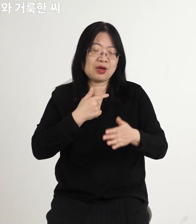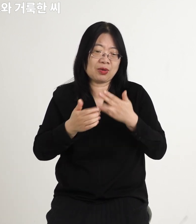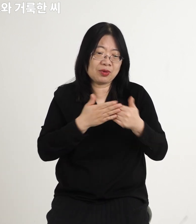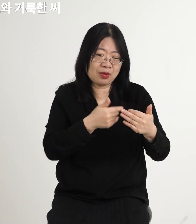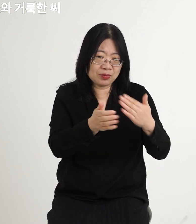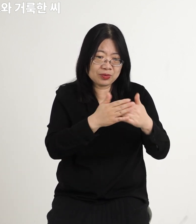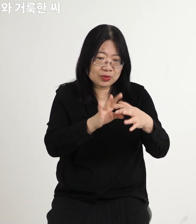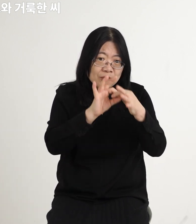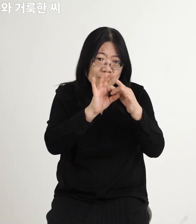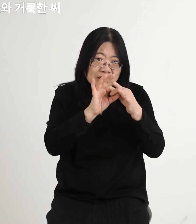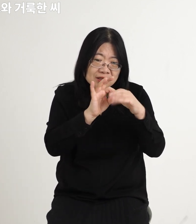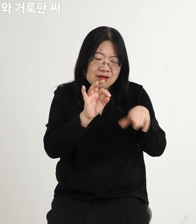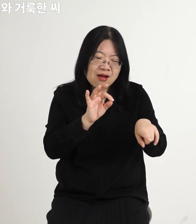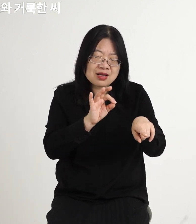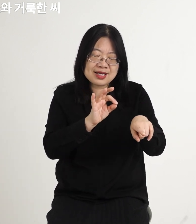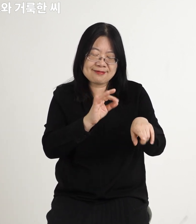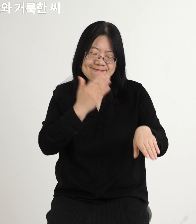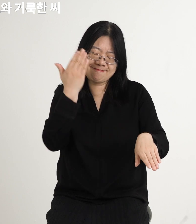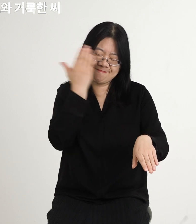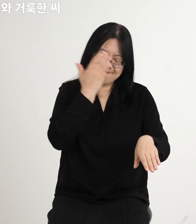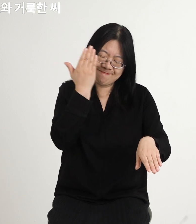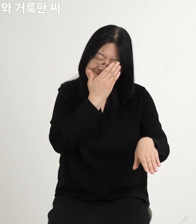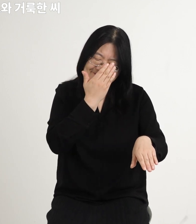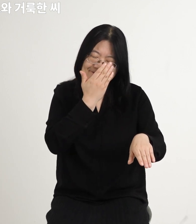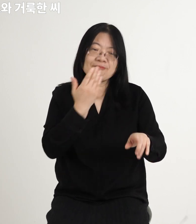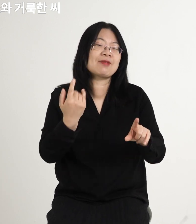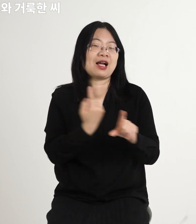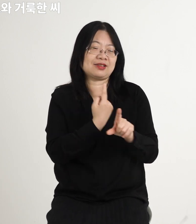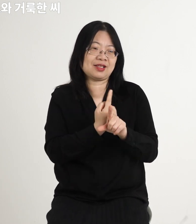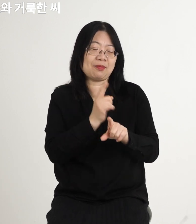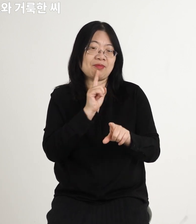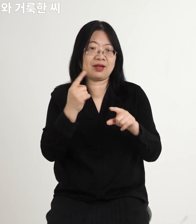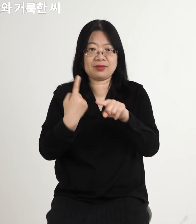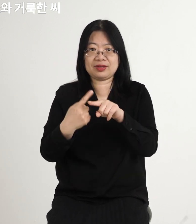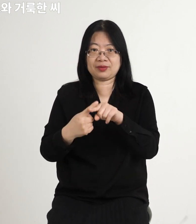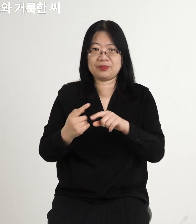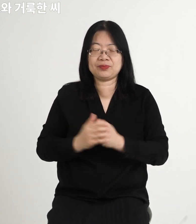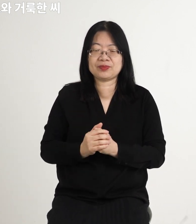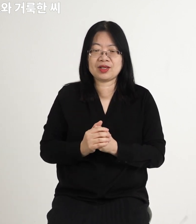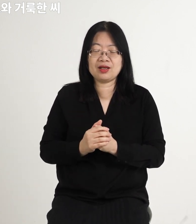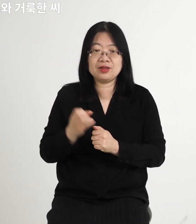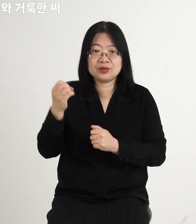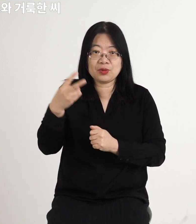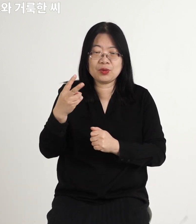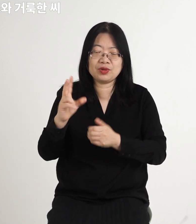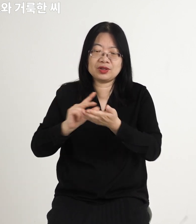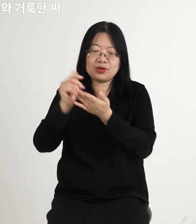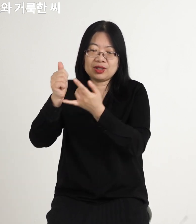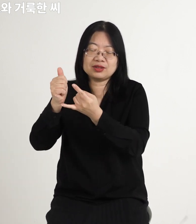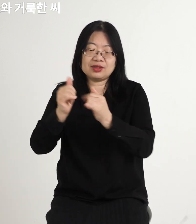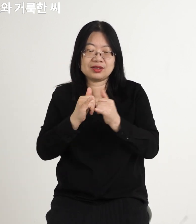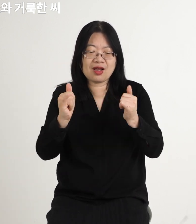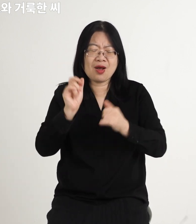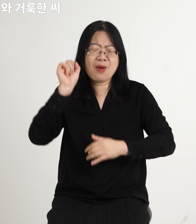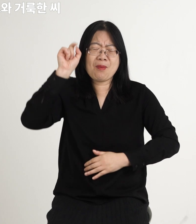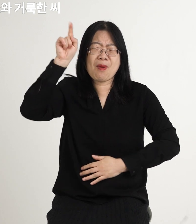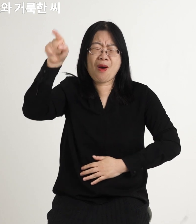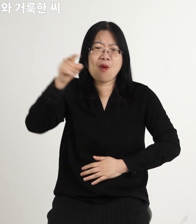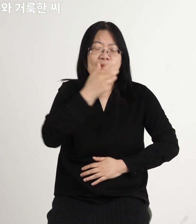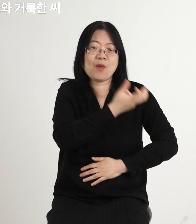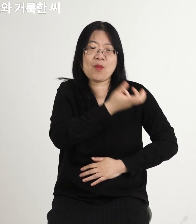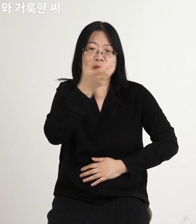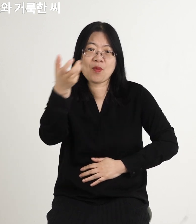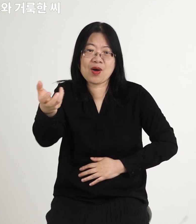것이다 그 말이에요. 자, 또 볼까요? 12절. 여호와께서 사람들을 멀리 옮기셔서 이 땅